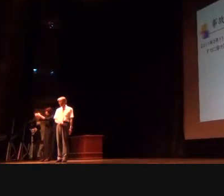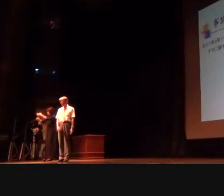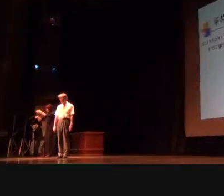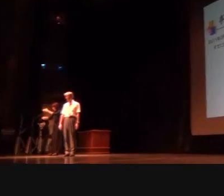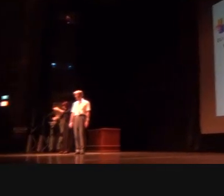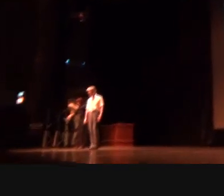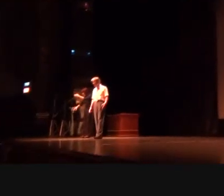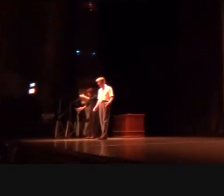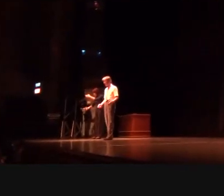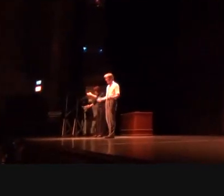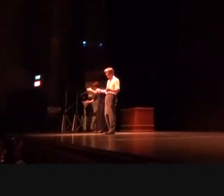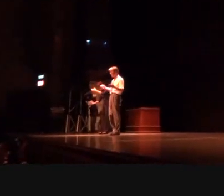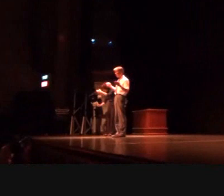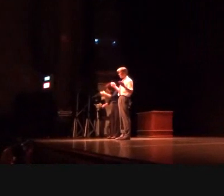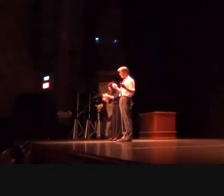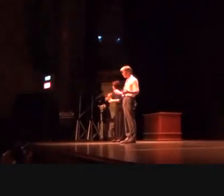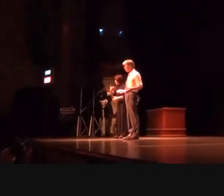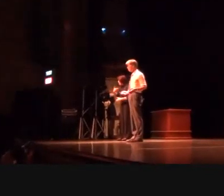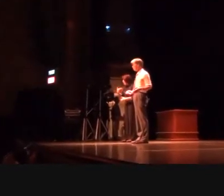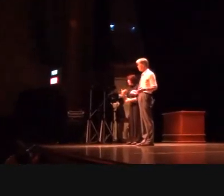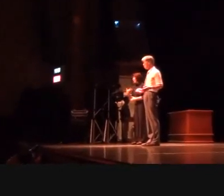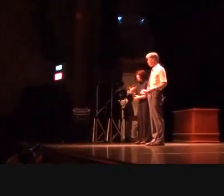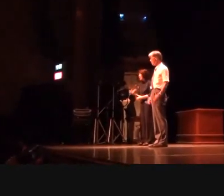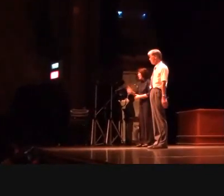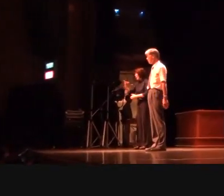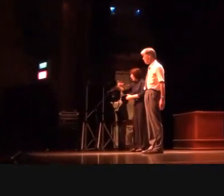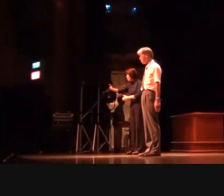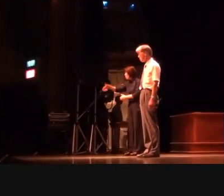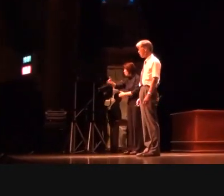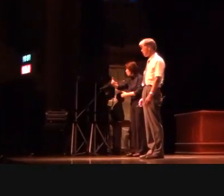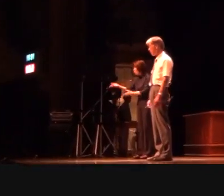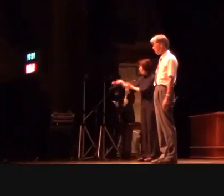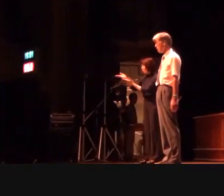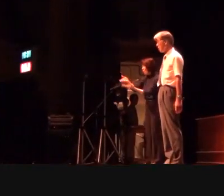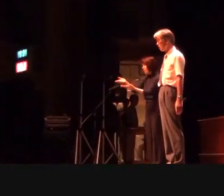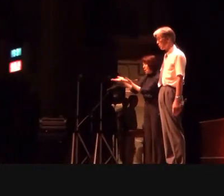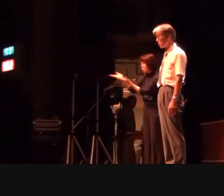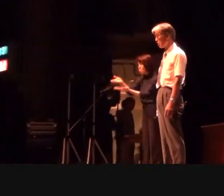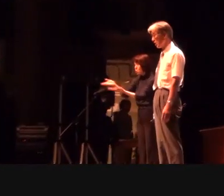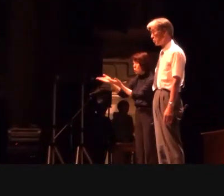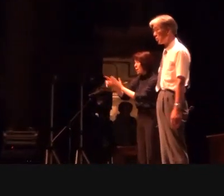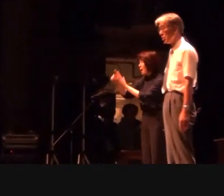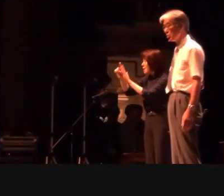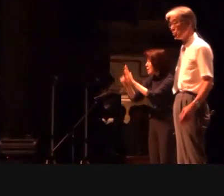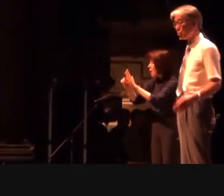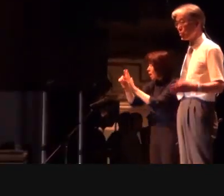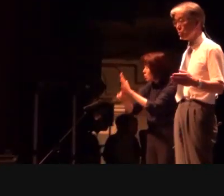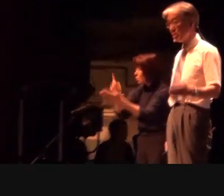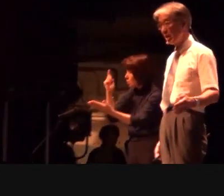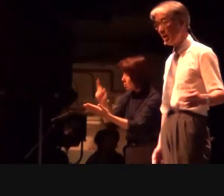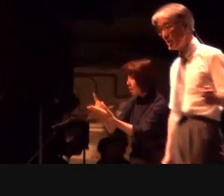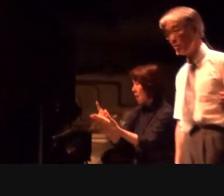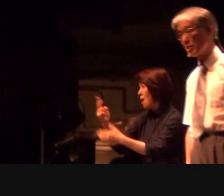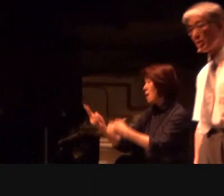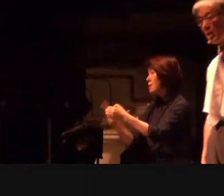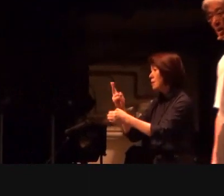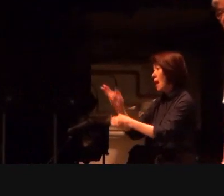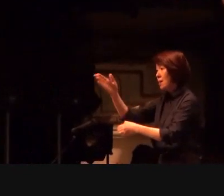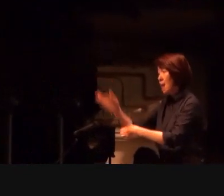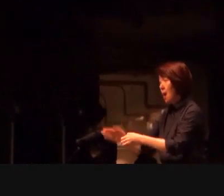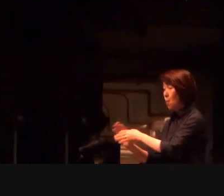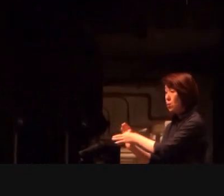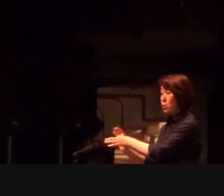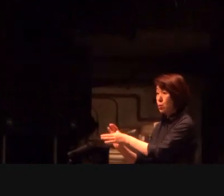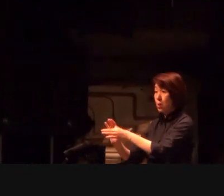がどこにあるかもわからない、ただひたすら水を入れ続けて冷やすしかないということを2年半にわた